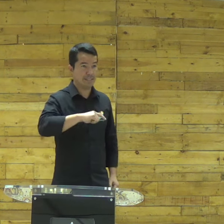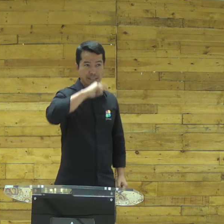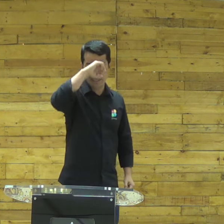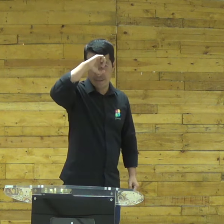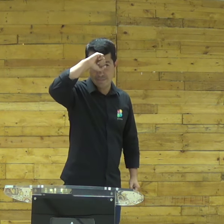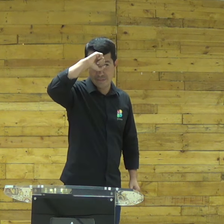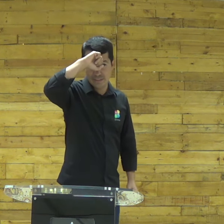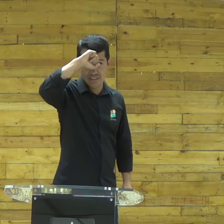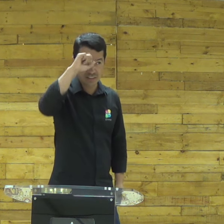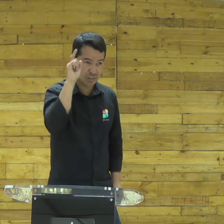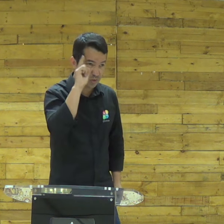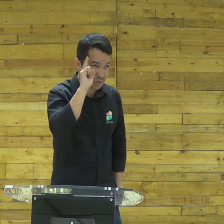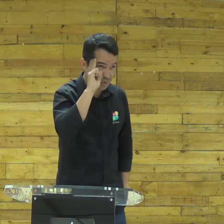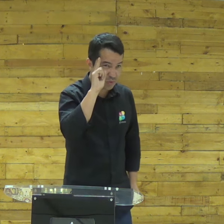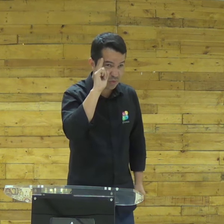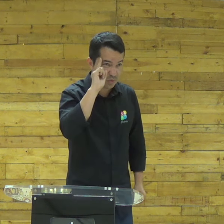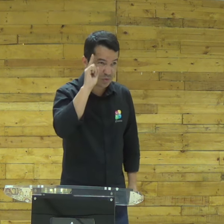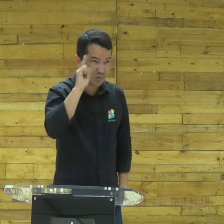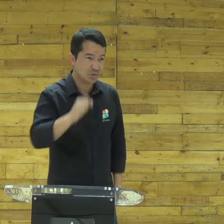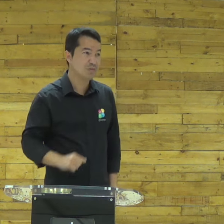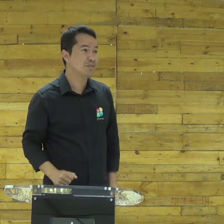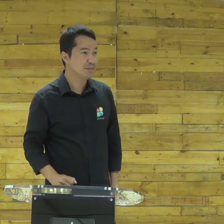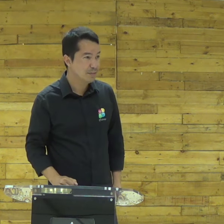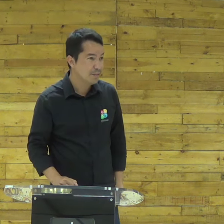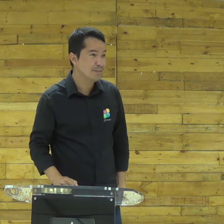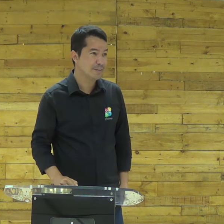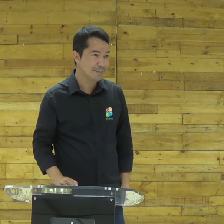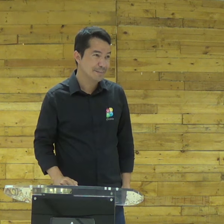Jesus aprender todos os